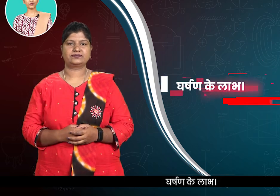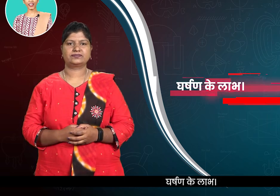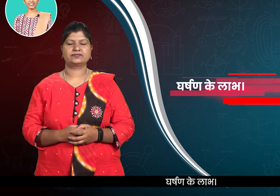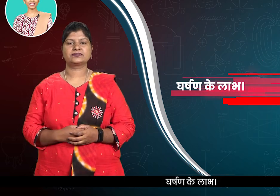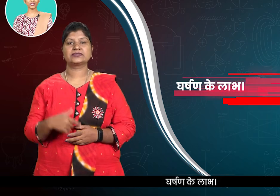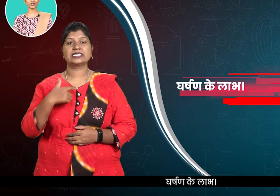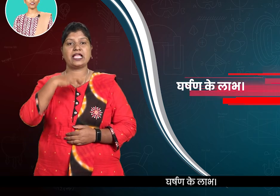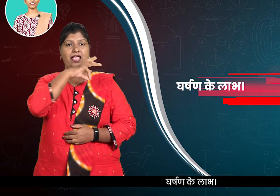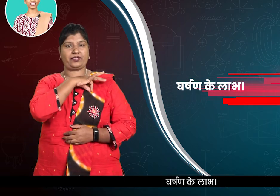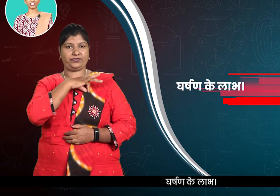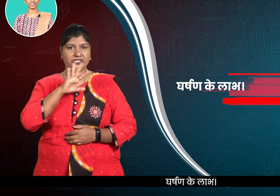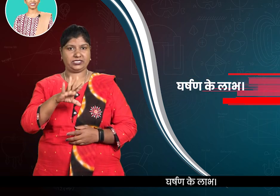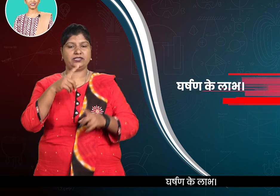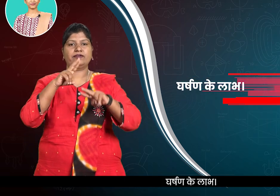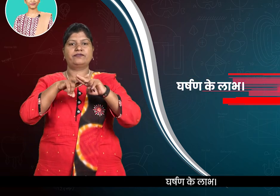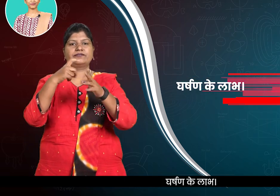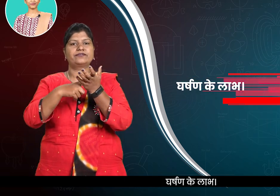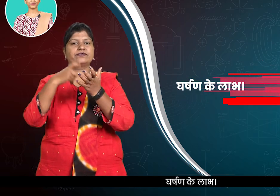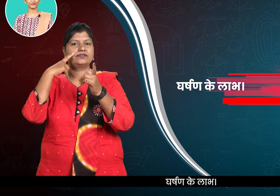घर्षन के लाब